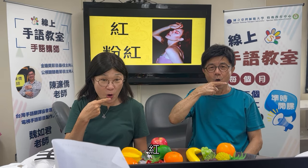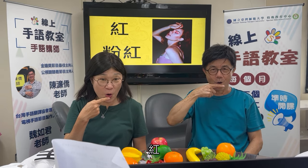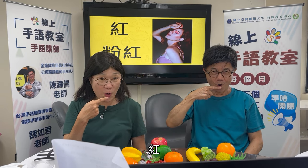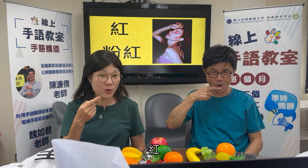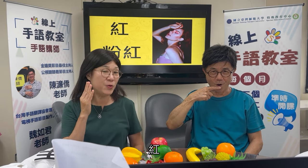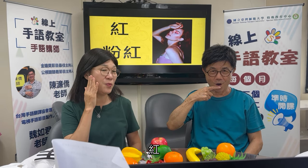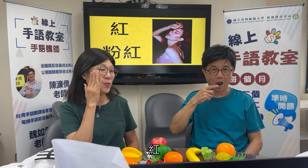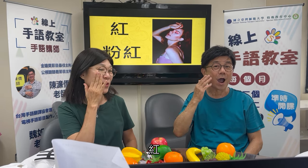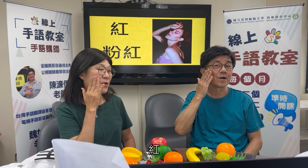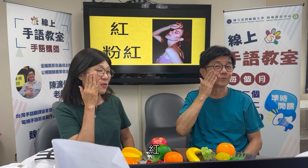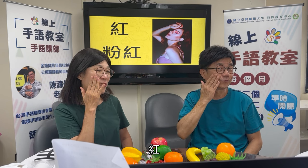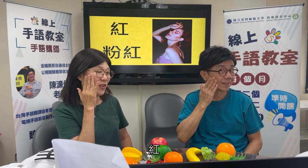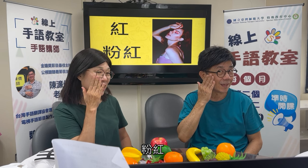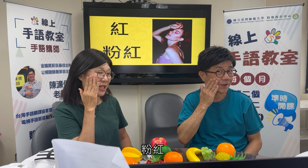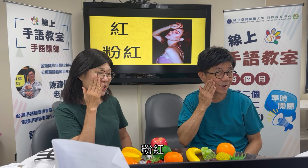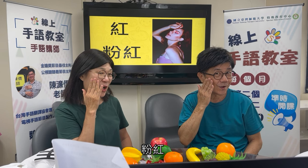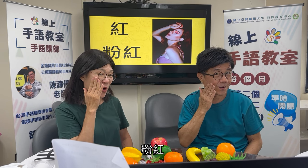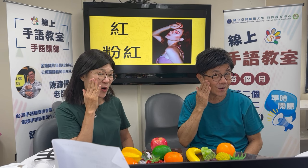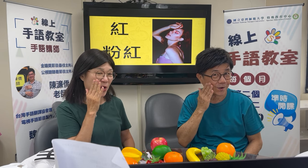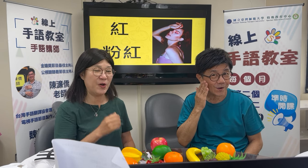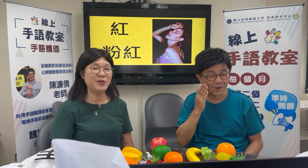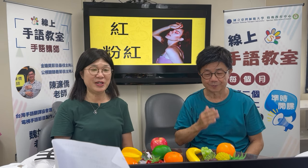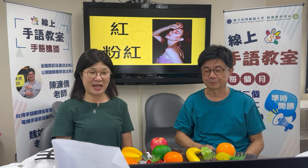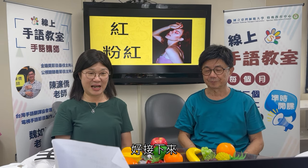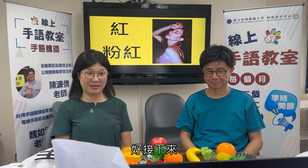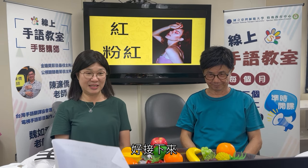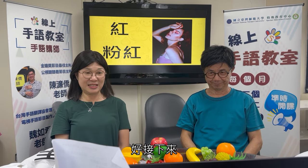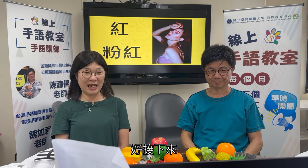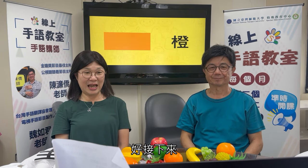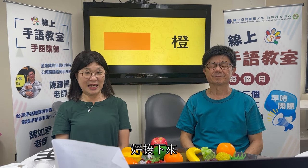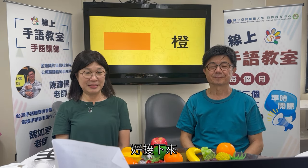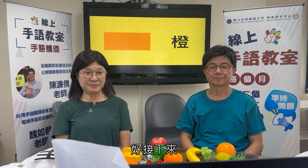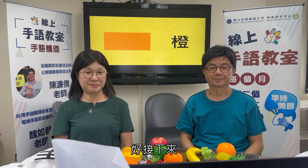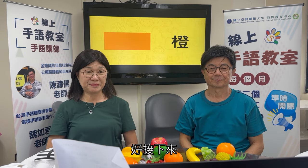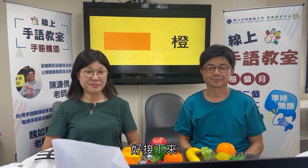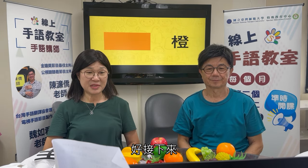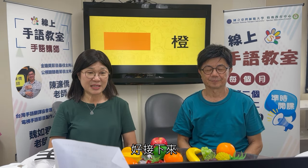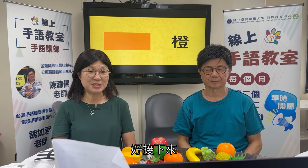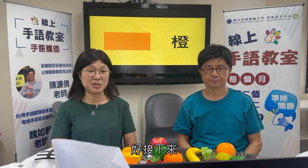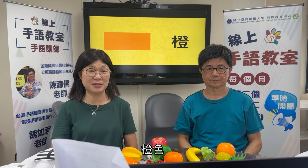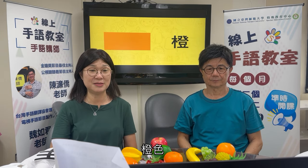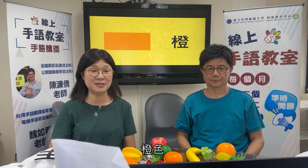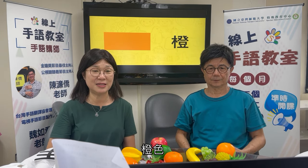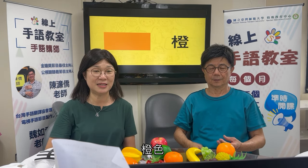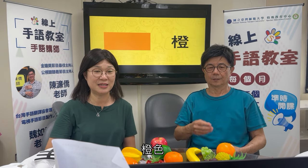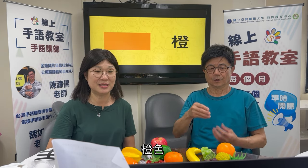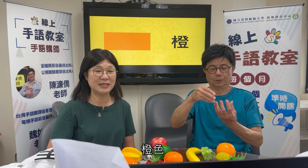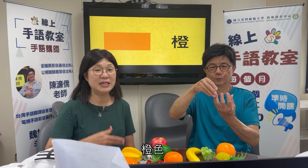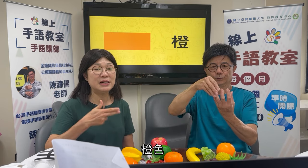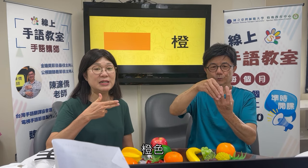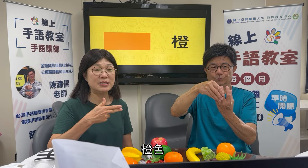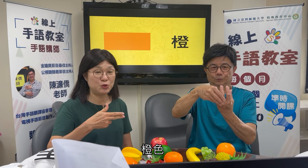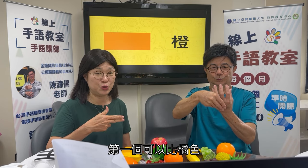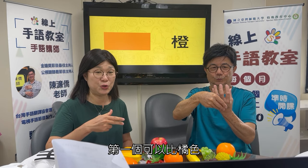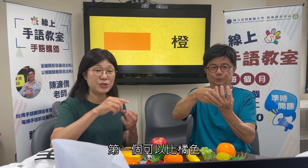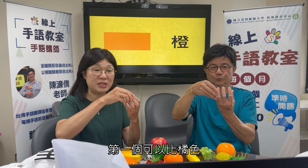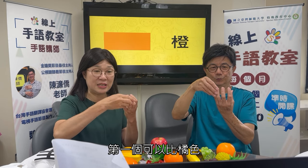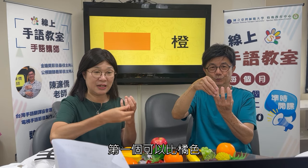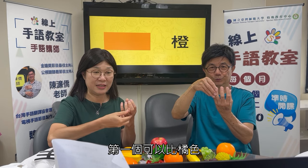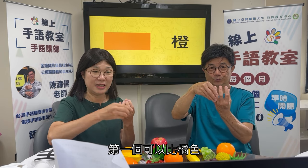红，粉红。好，接下来橙色，橘子，第一个